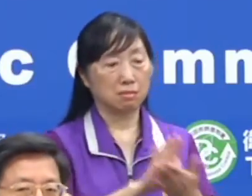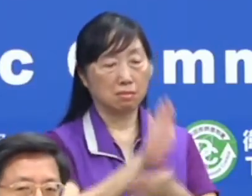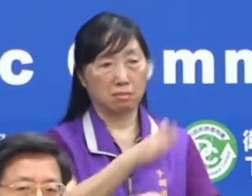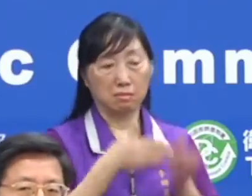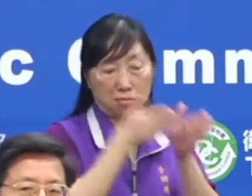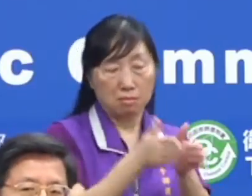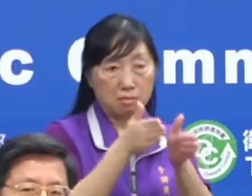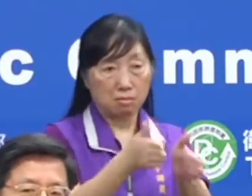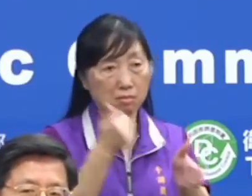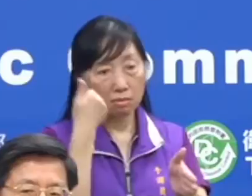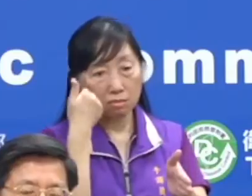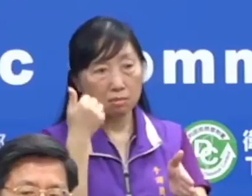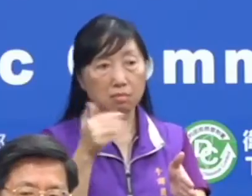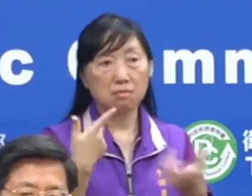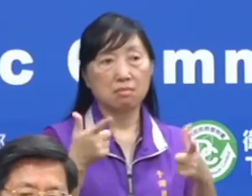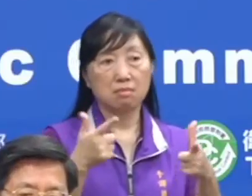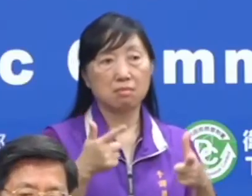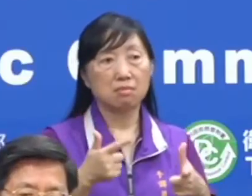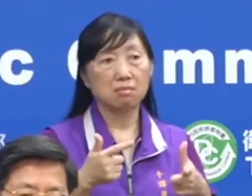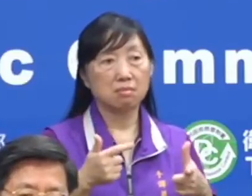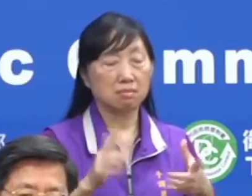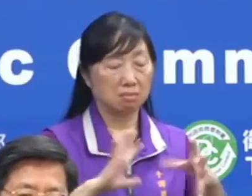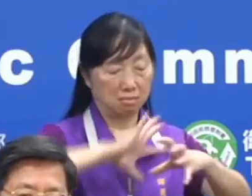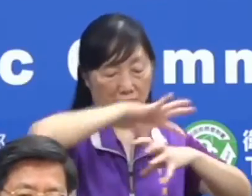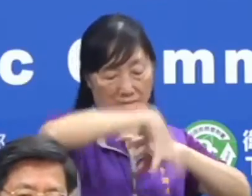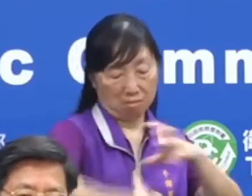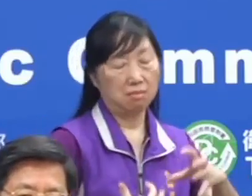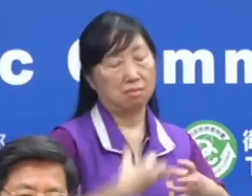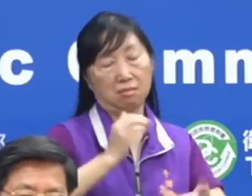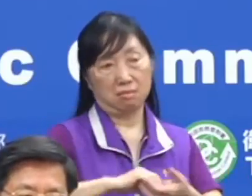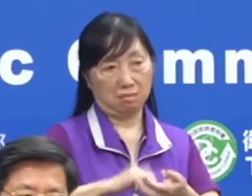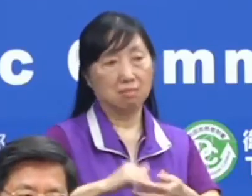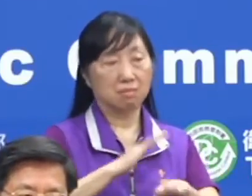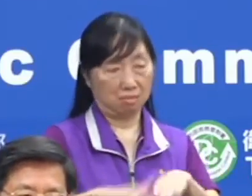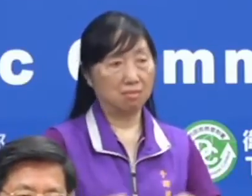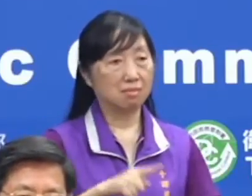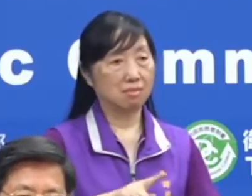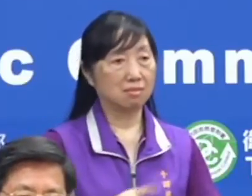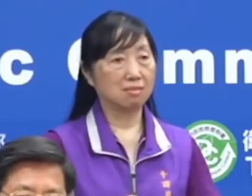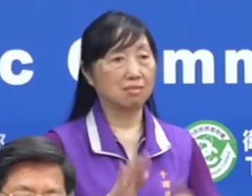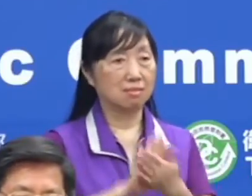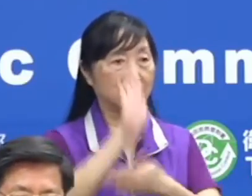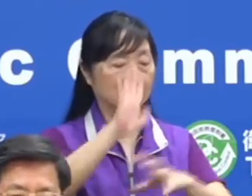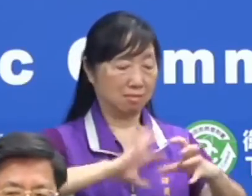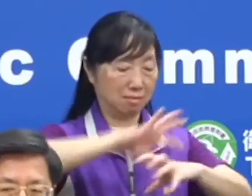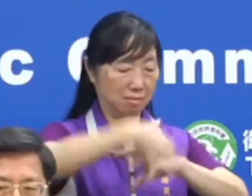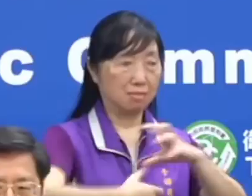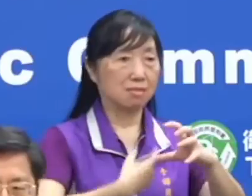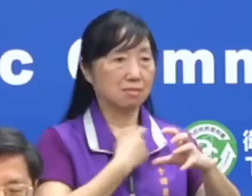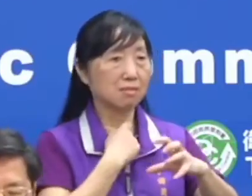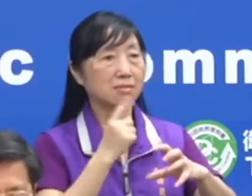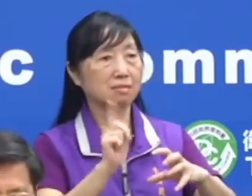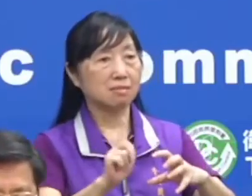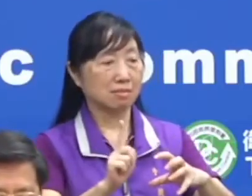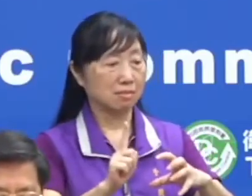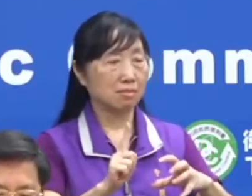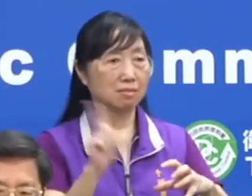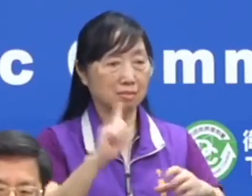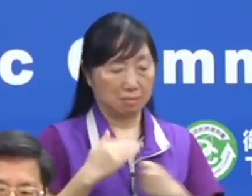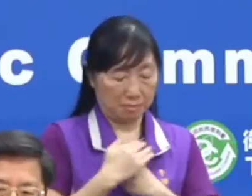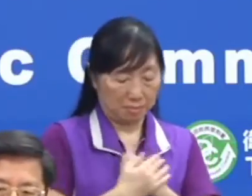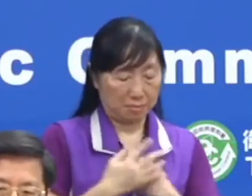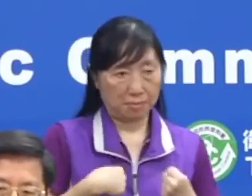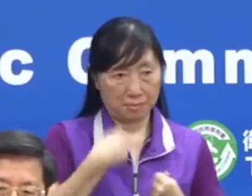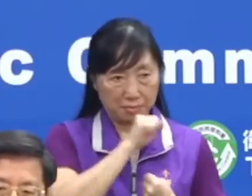性的，它可能是一个全球性的。那这样在全球性的这样的情况下，怎么样维持台湾不锁